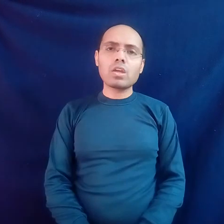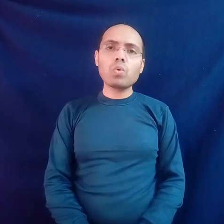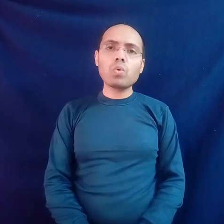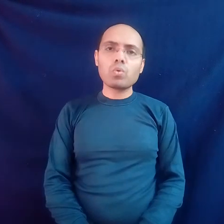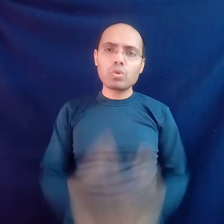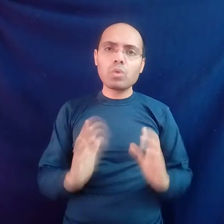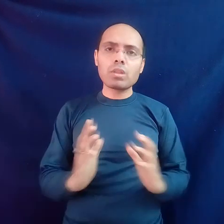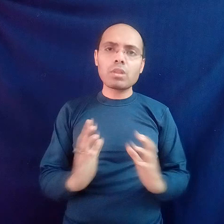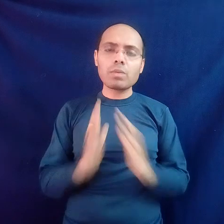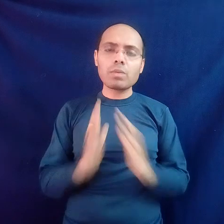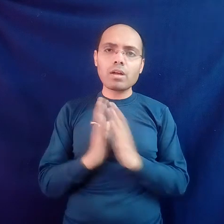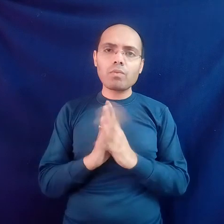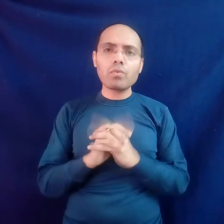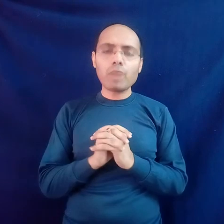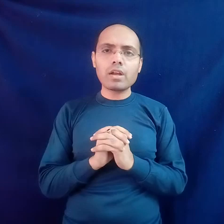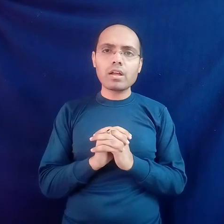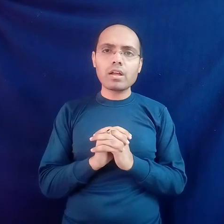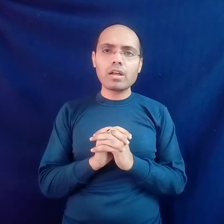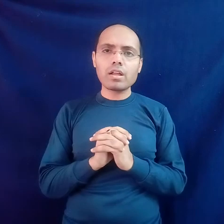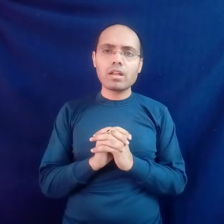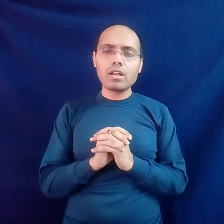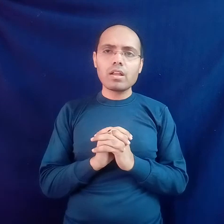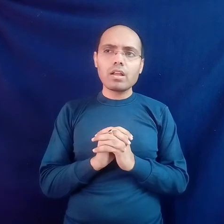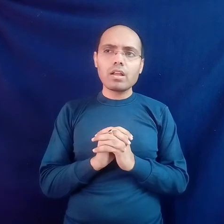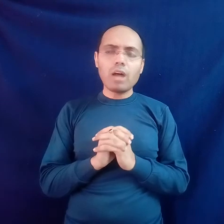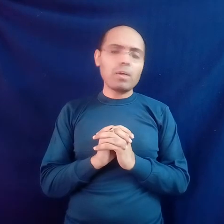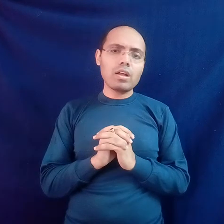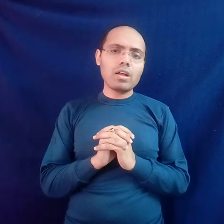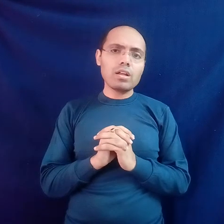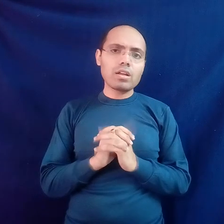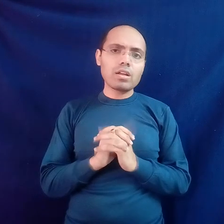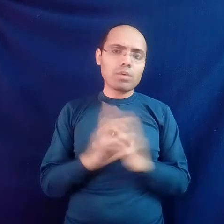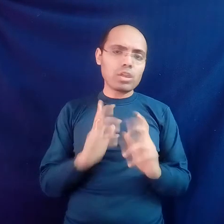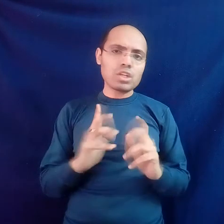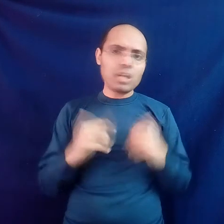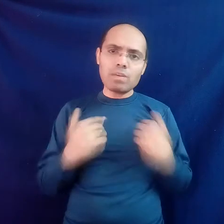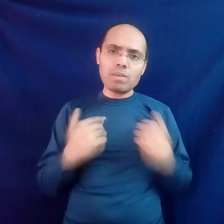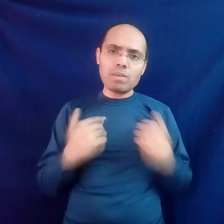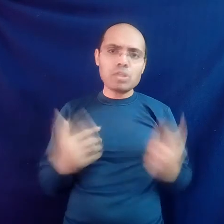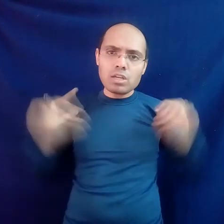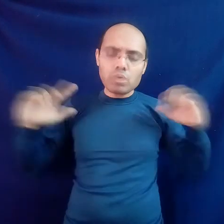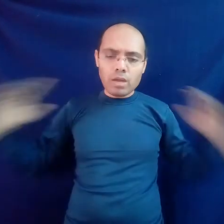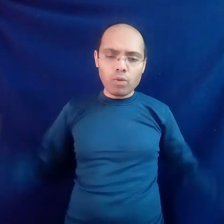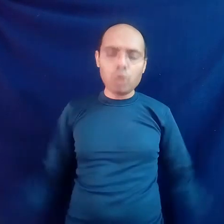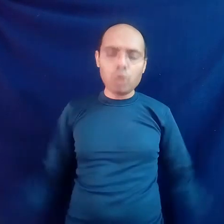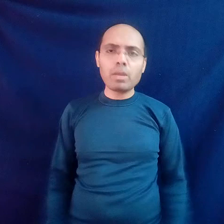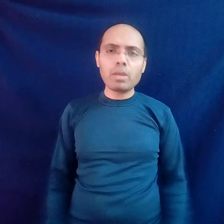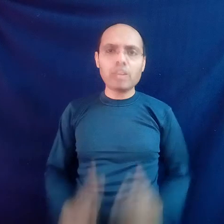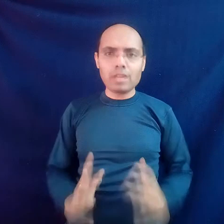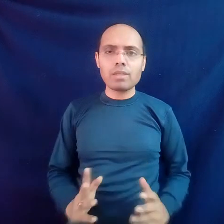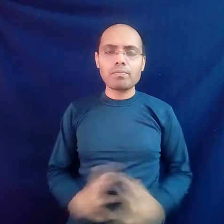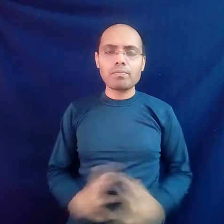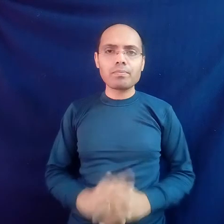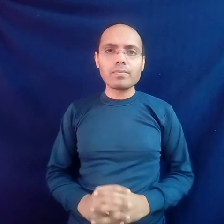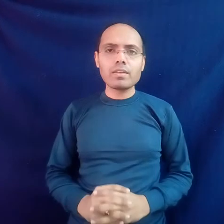क्यों? क्यों मतलब क्या है? वेट है। अब क्रॉस सेक्शन एरिया भी चाहिए, क्योंकि मेरा एक वॉल्यूम है, एक साइज है।